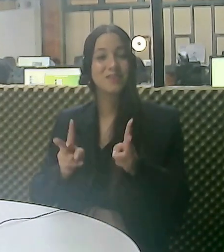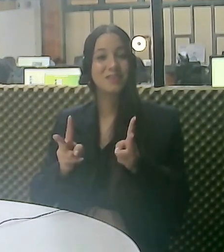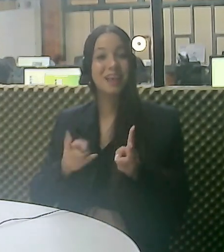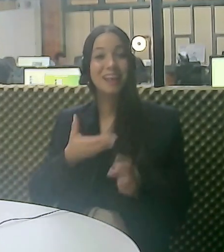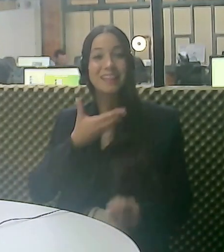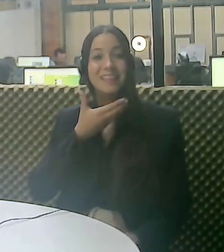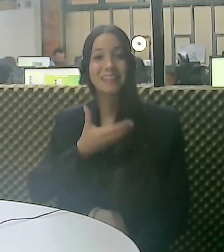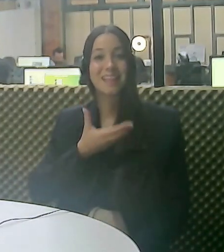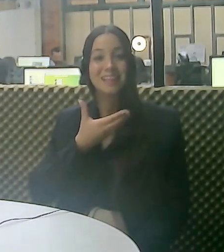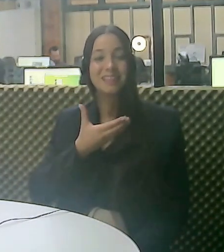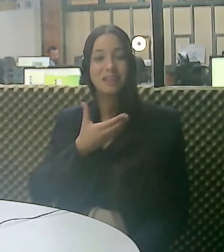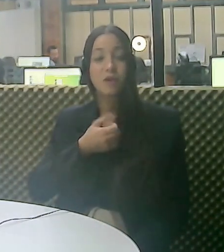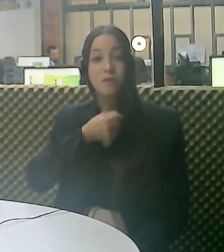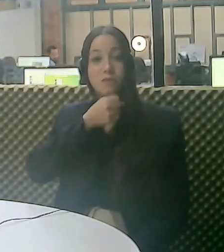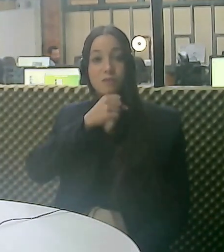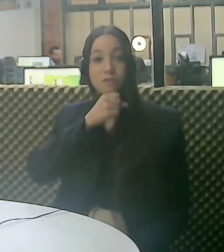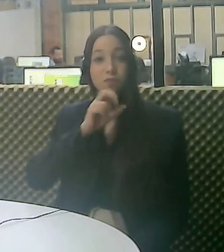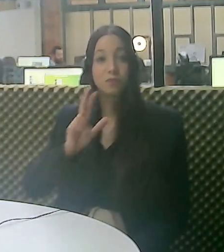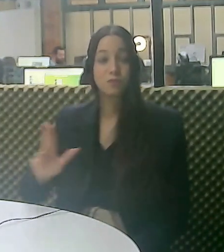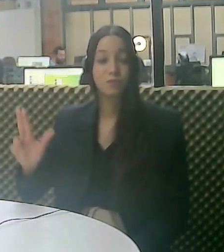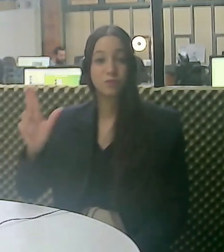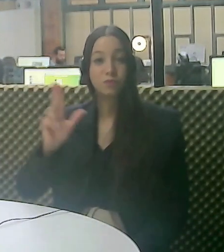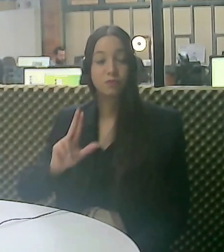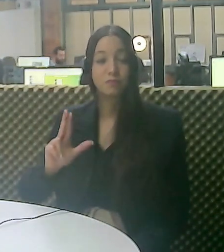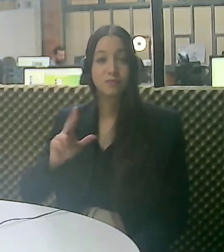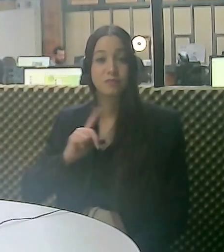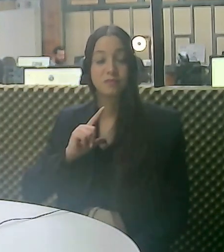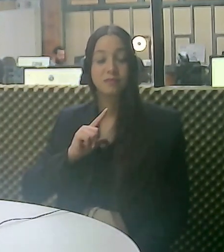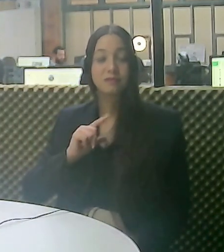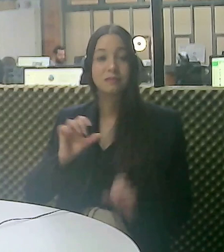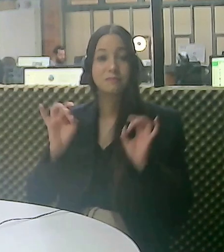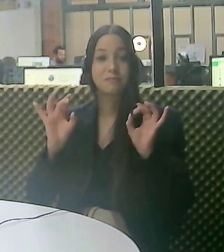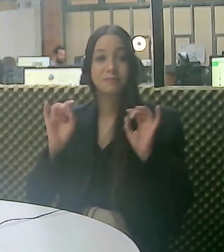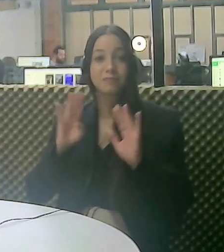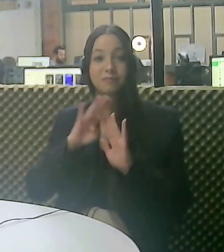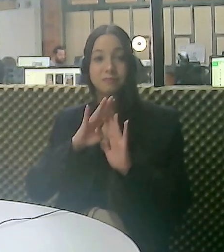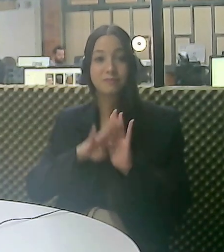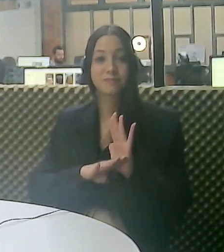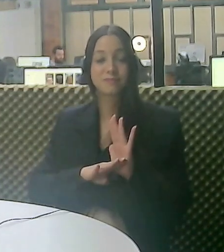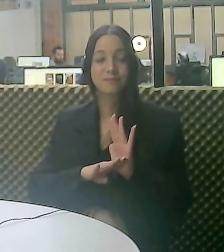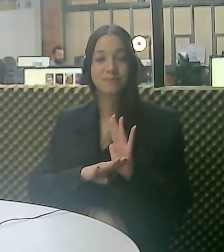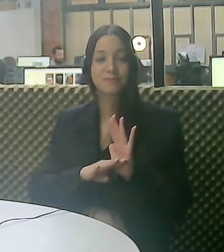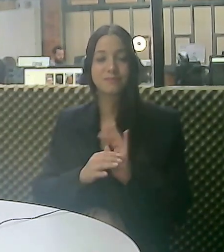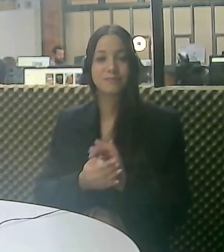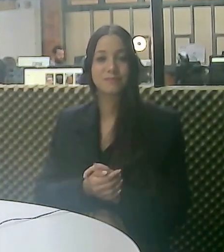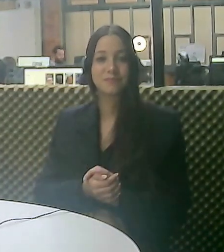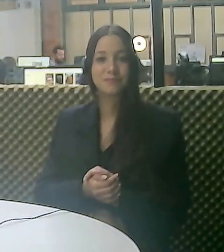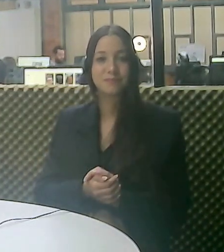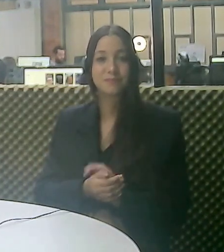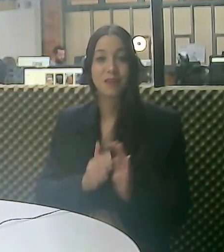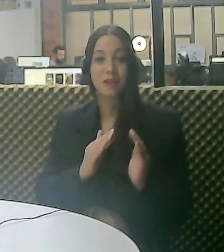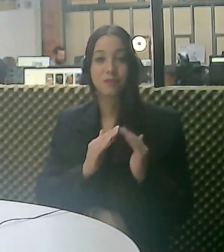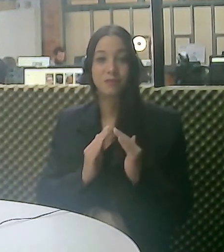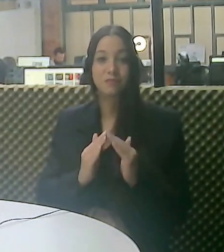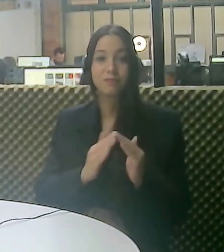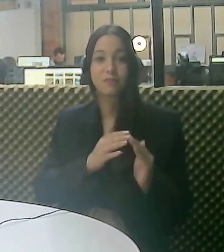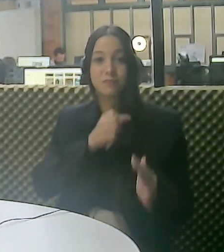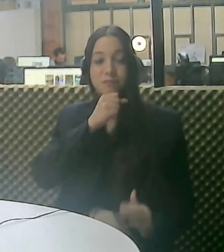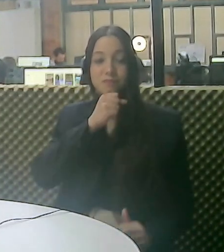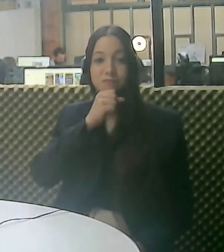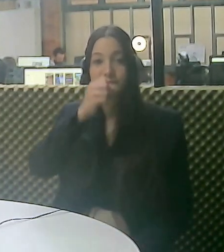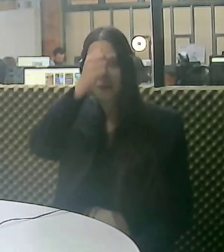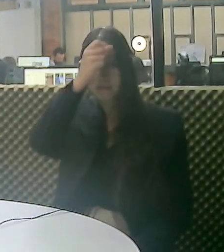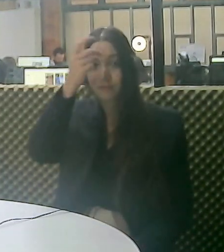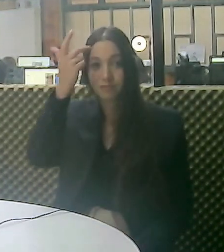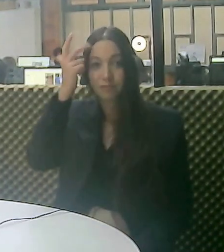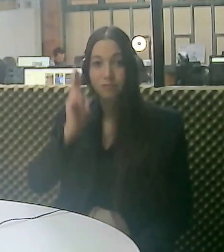de Natal. Idosos de Uberlândia participam de programação especial. tanto nos condomínios do idoso mantidos pela Prefeitura